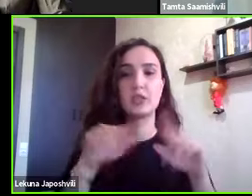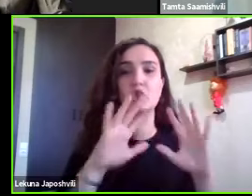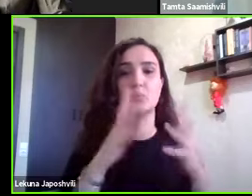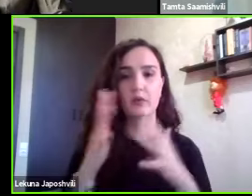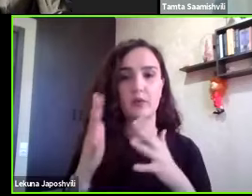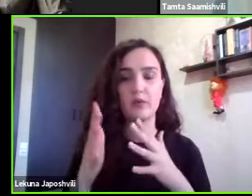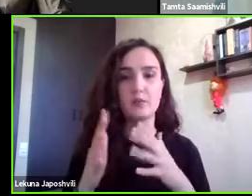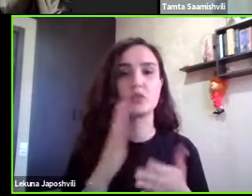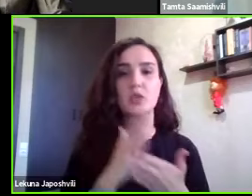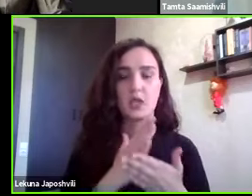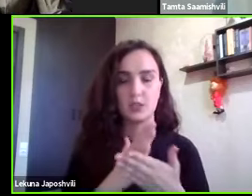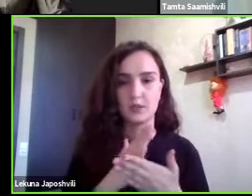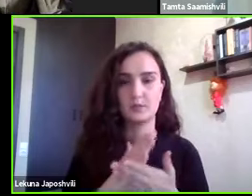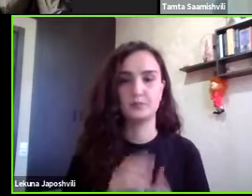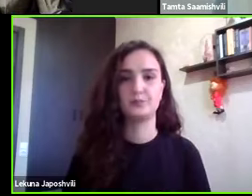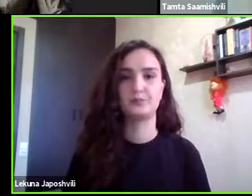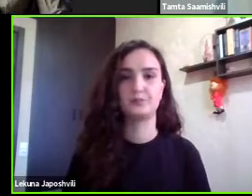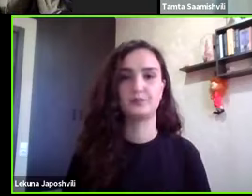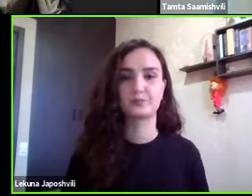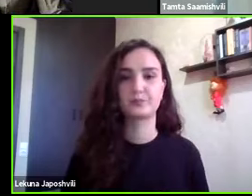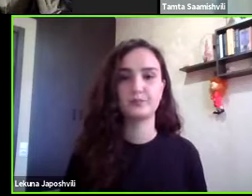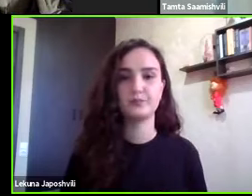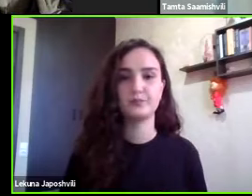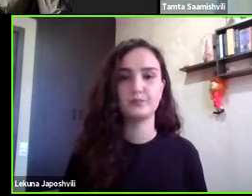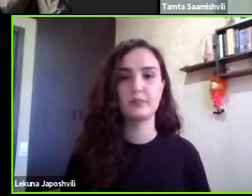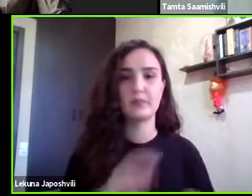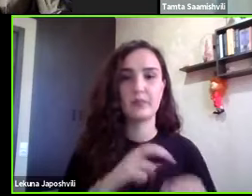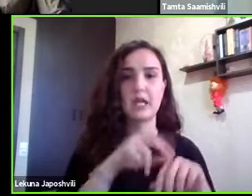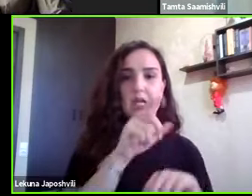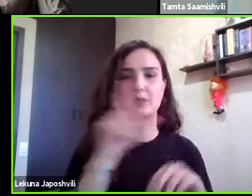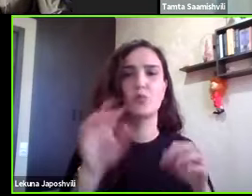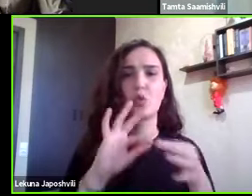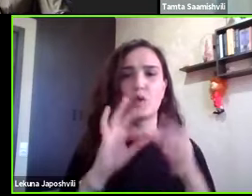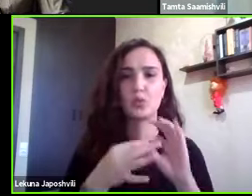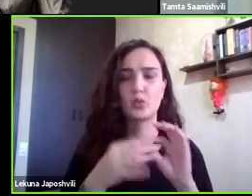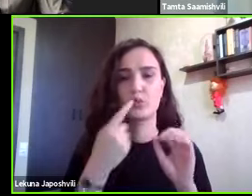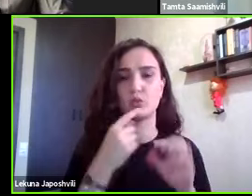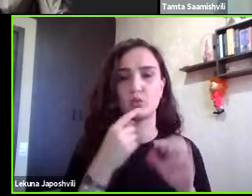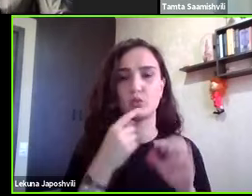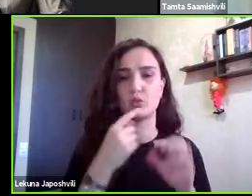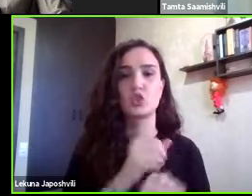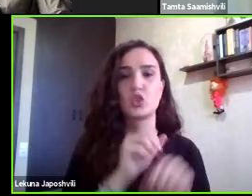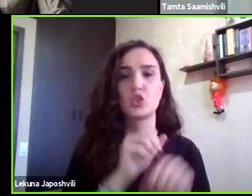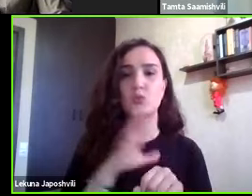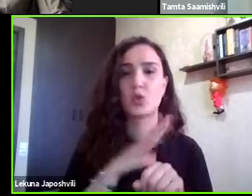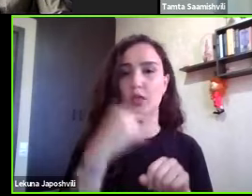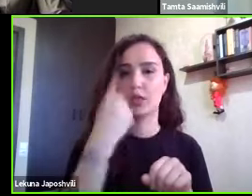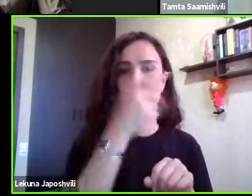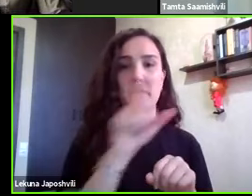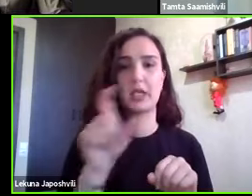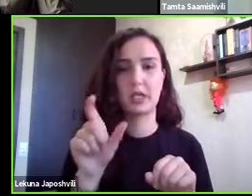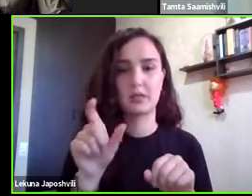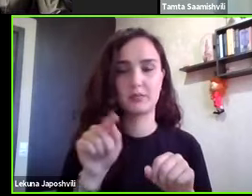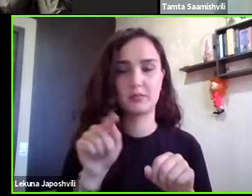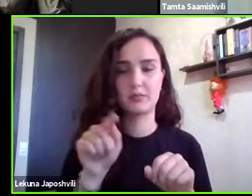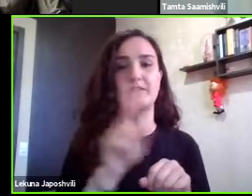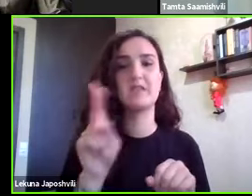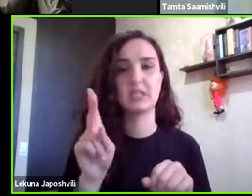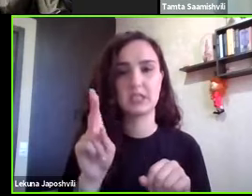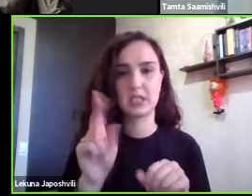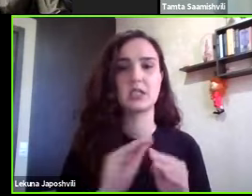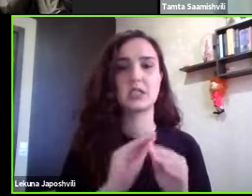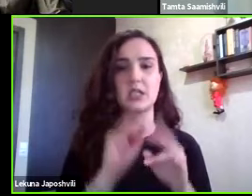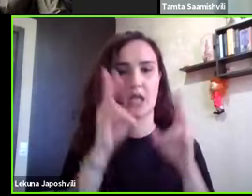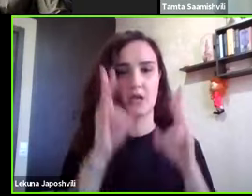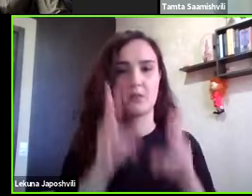შემთხვევებში მოიხსენიებენ ექიმები კონკრეტულად შეზღუდულ შესაძლებლობის მქონე პირებს, რომელთაც